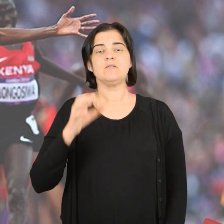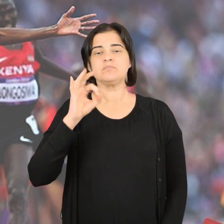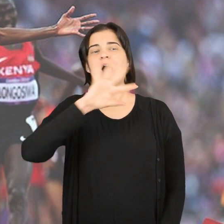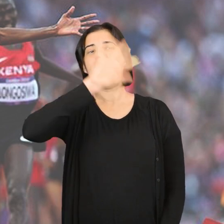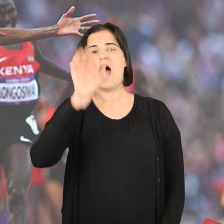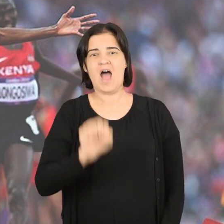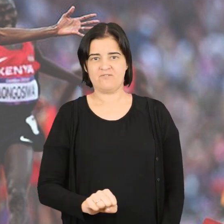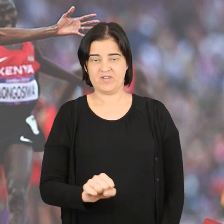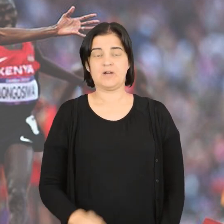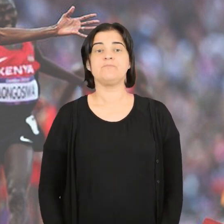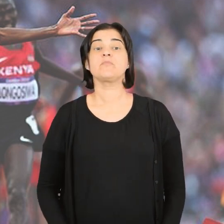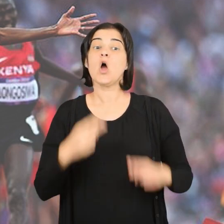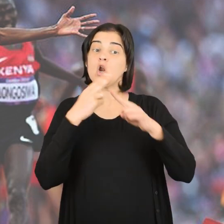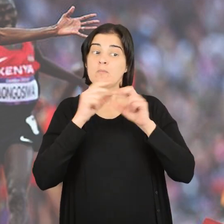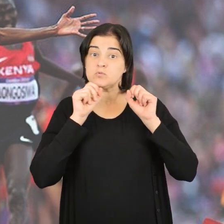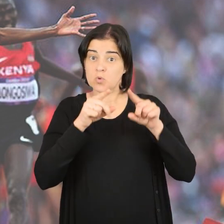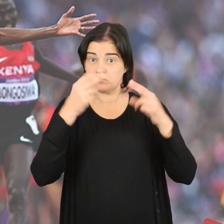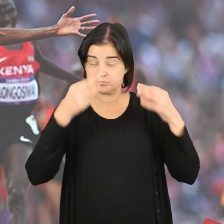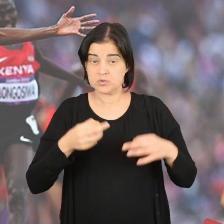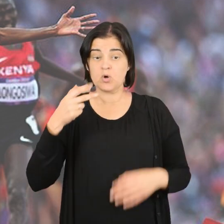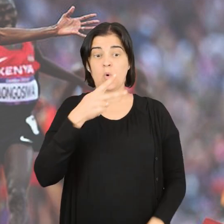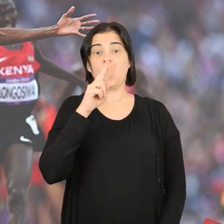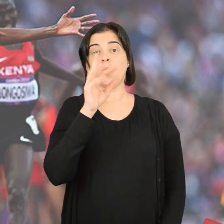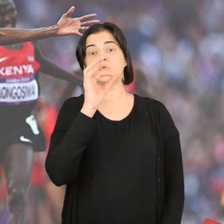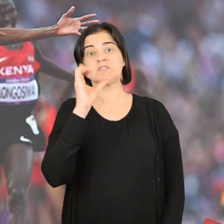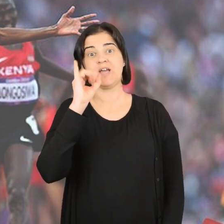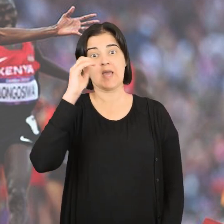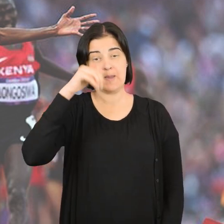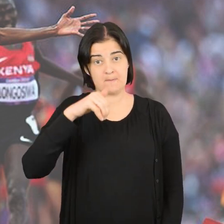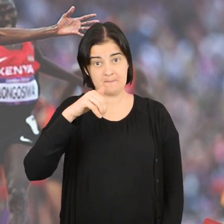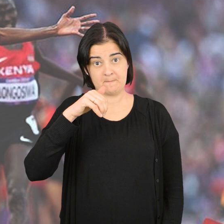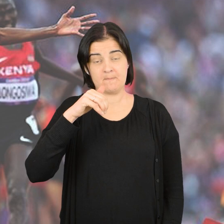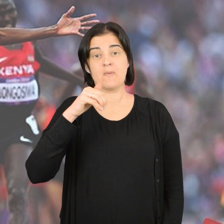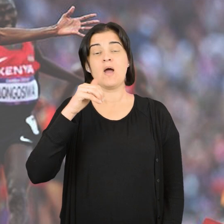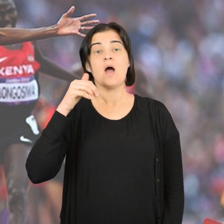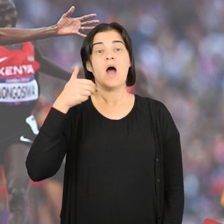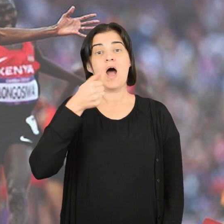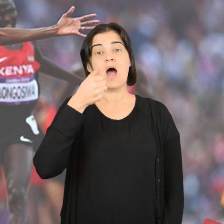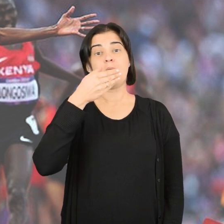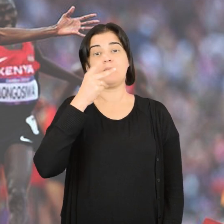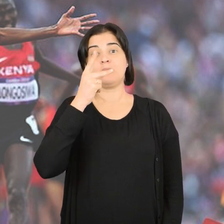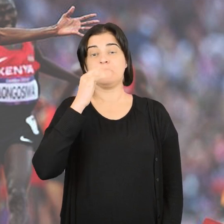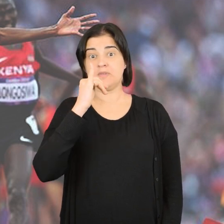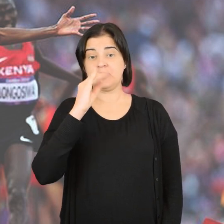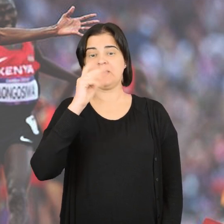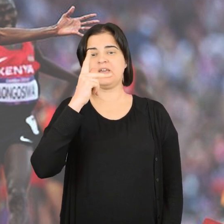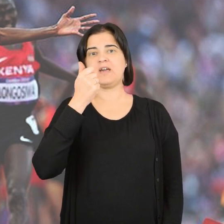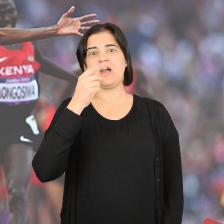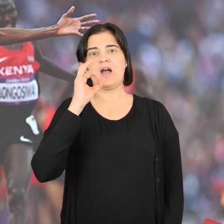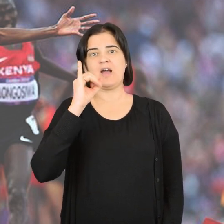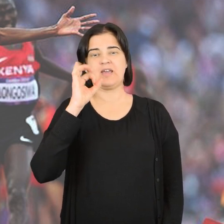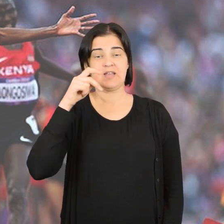África su nombre verdadero era hussein Audi kajin